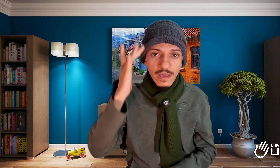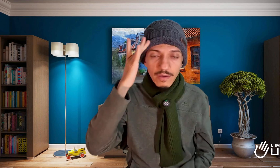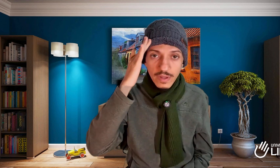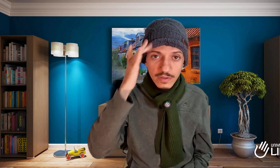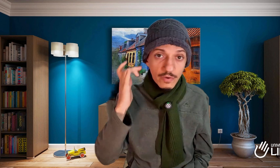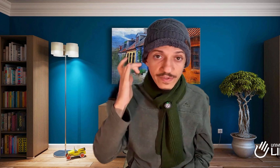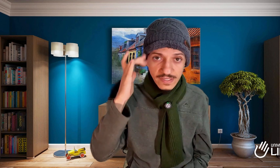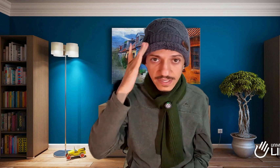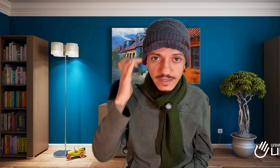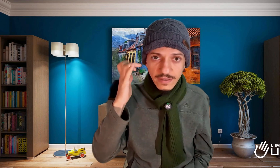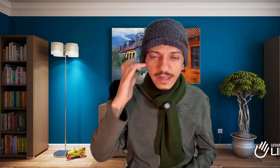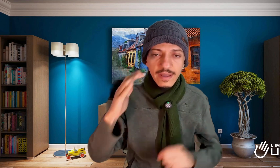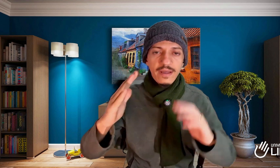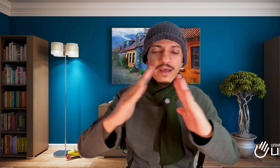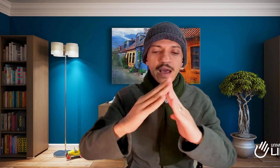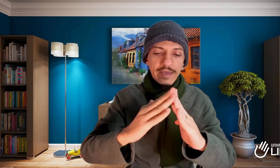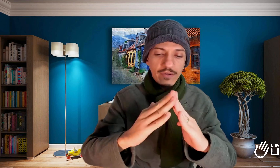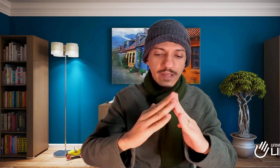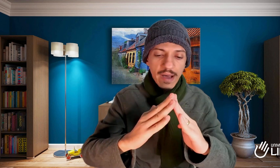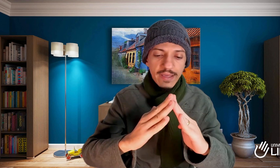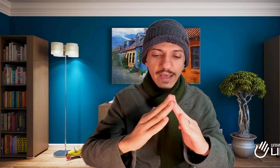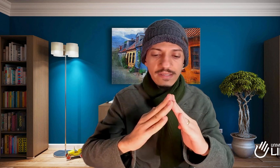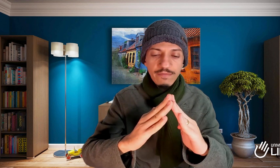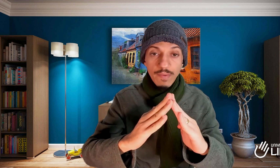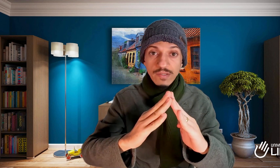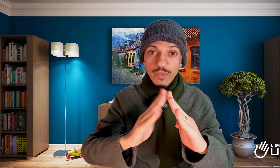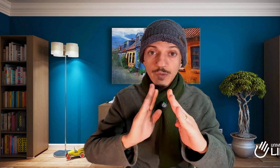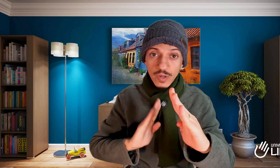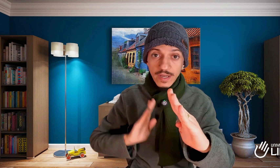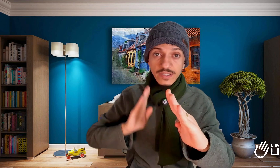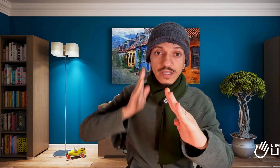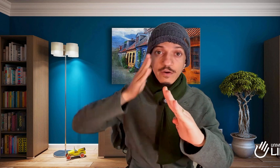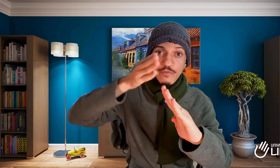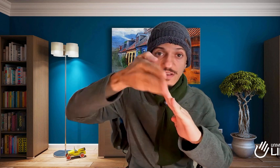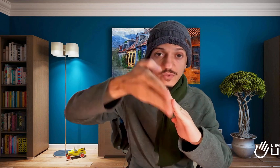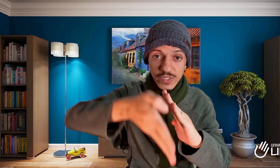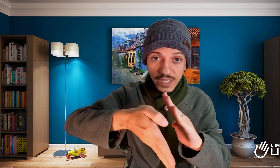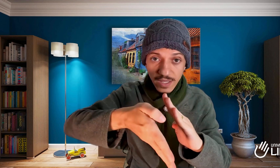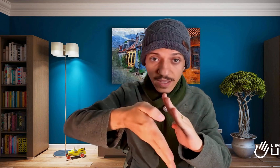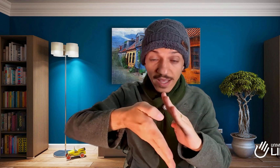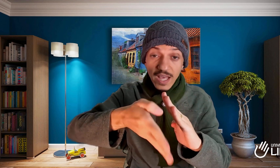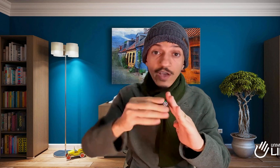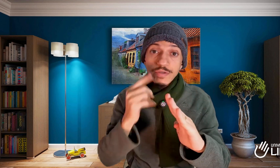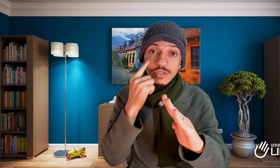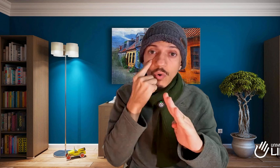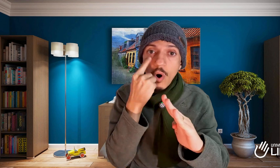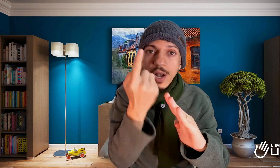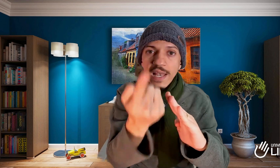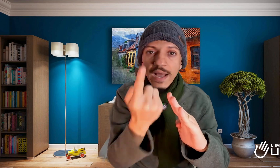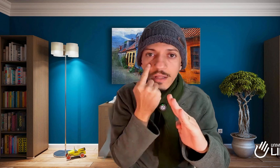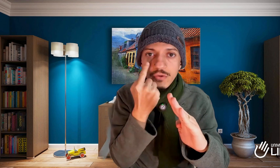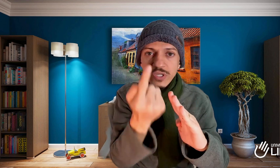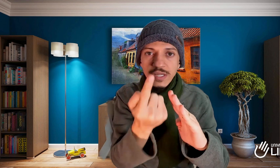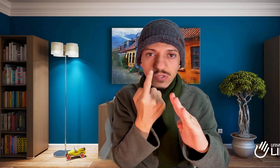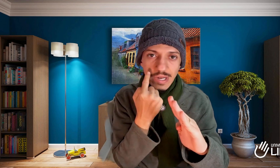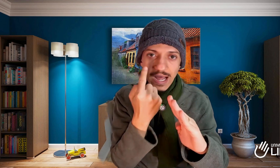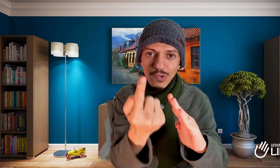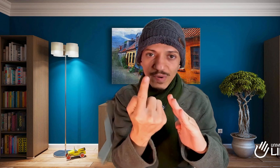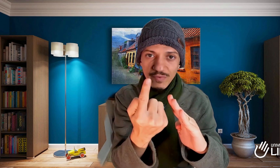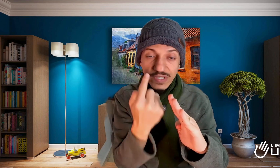Eu fiz assim, né? Aqui eu demarquei essa informação muito importante e eu faço assim, e eu estou olhando direcionado para você,